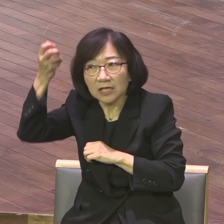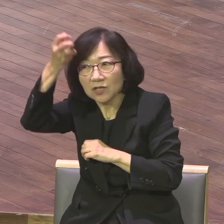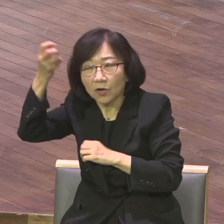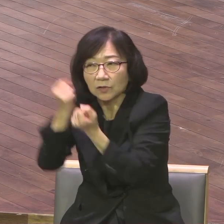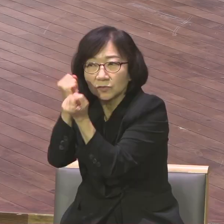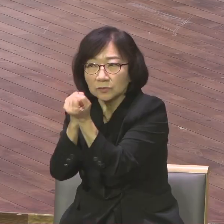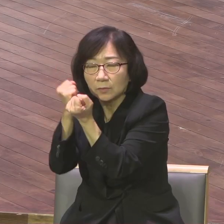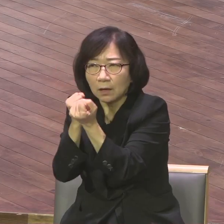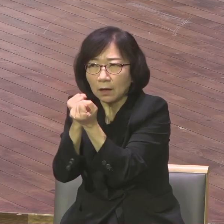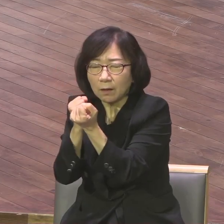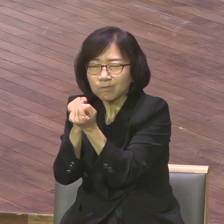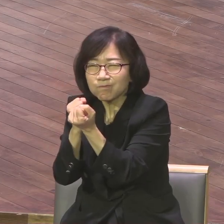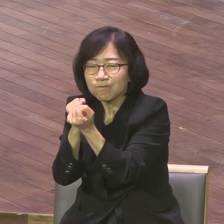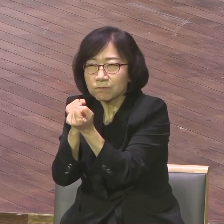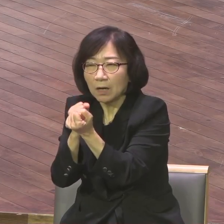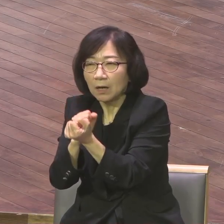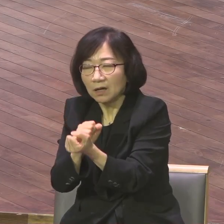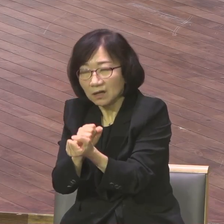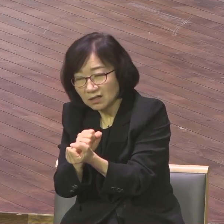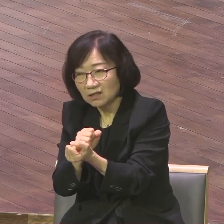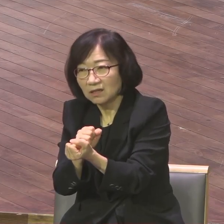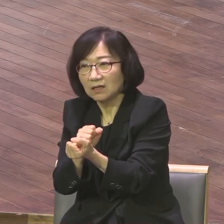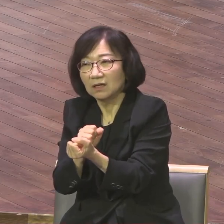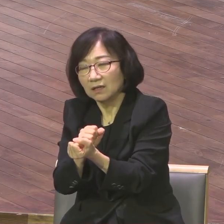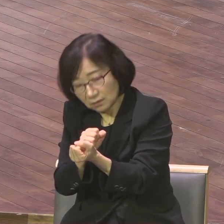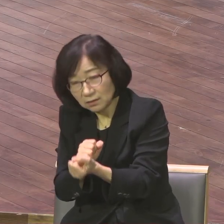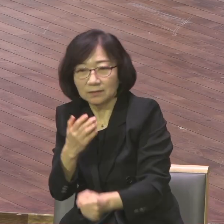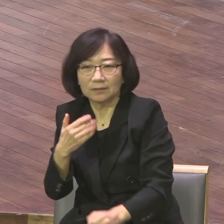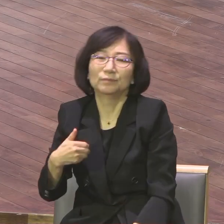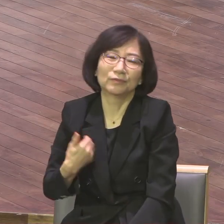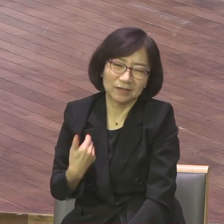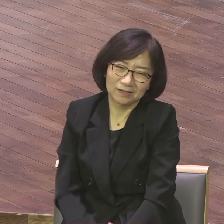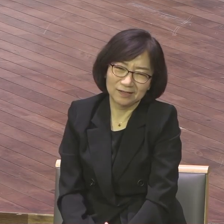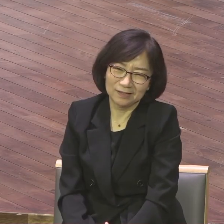알아들고 좁니다. 뭐 말인지 알아듣지를 못하니까.